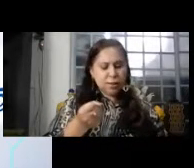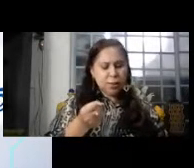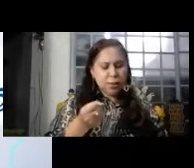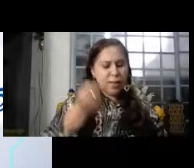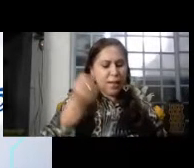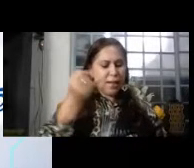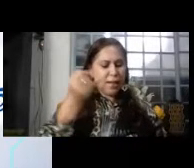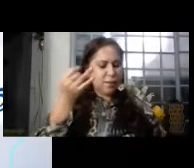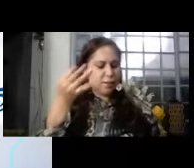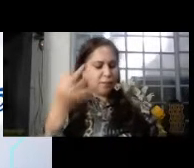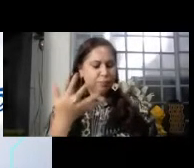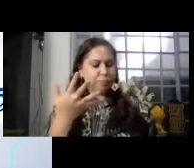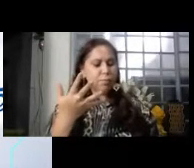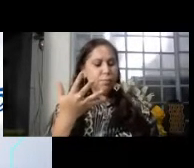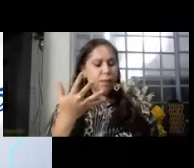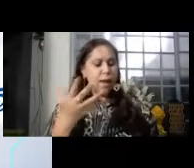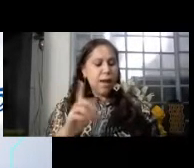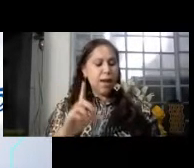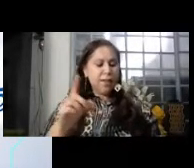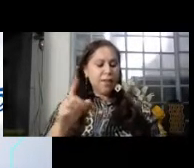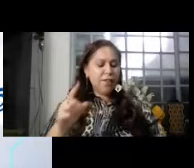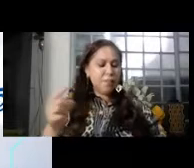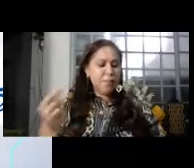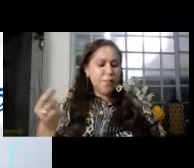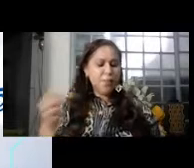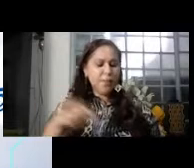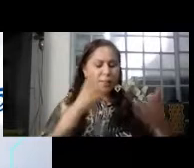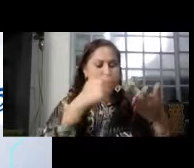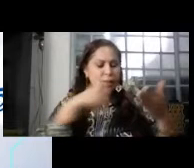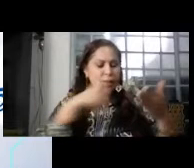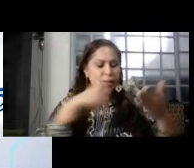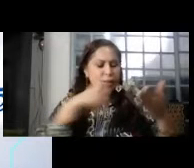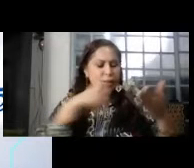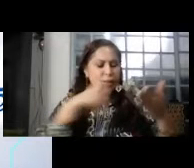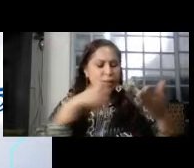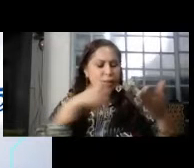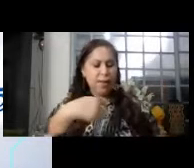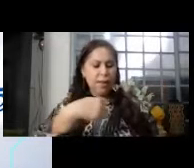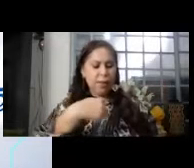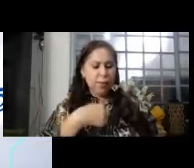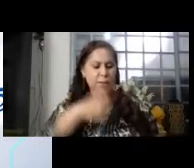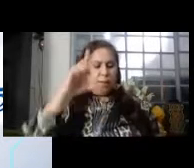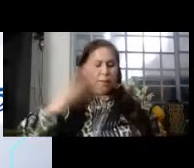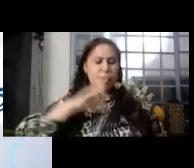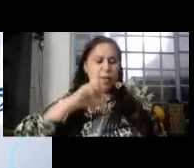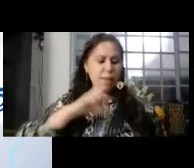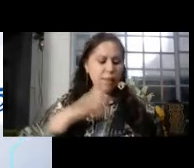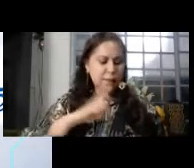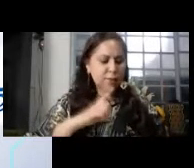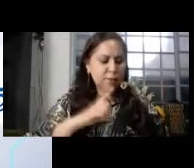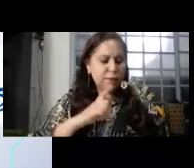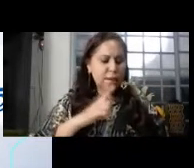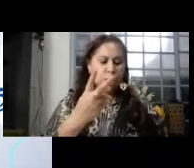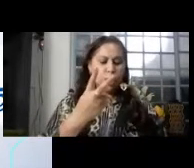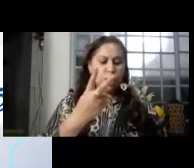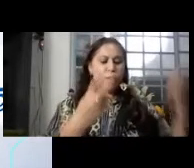As quantidades. Aí tem a frase bem bonitinha, toda desenhada, né? Eu tenho,